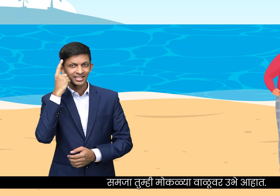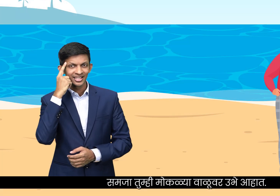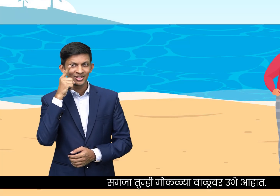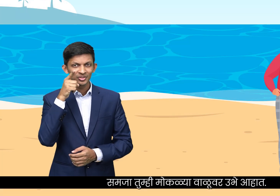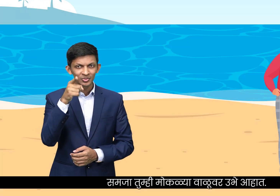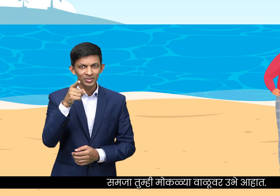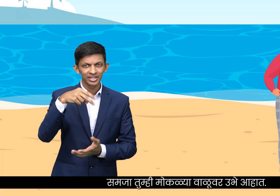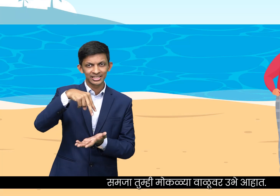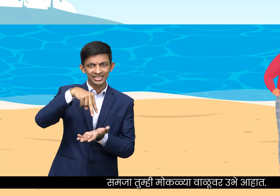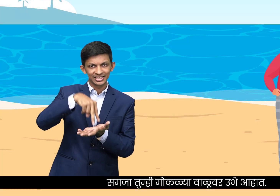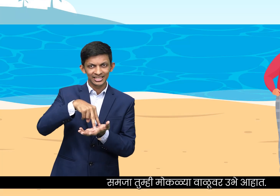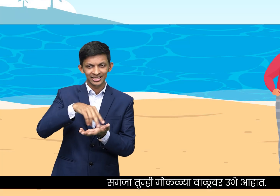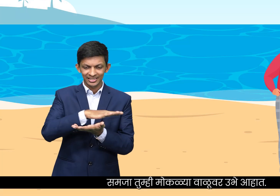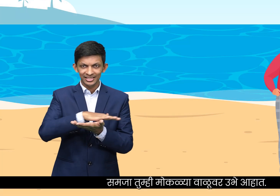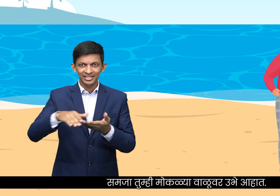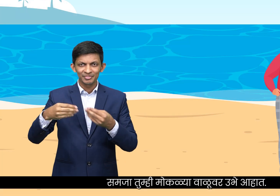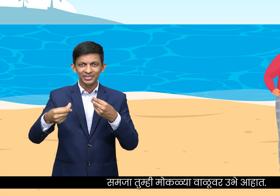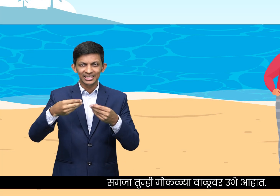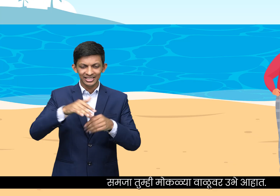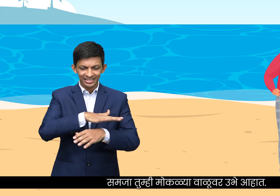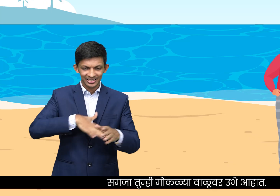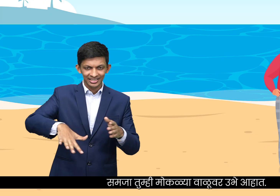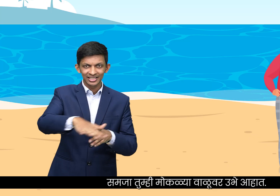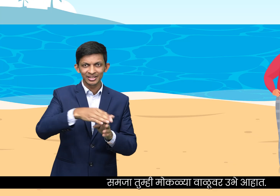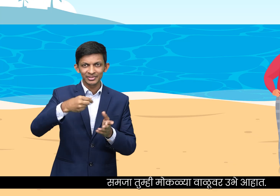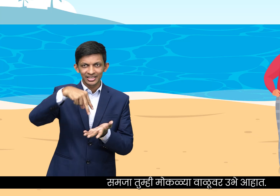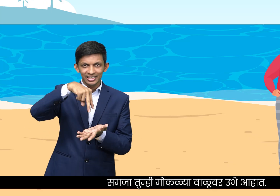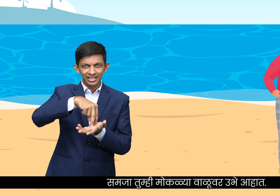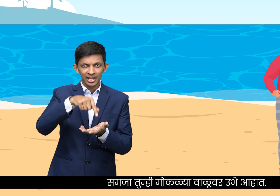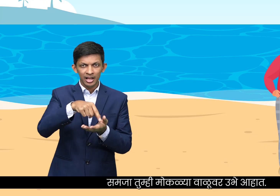समजा तुम्ही मोकळ्या वाळूवर उभे आहात.